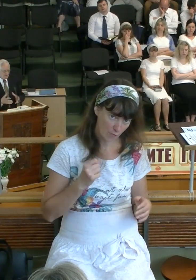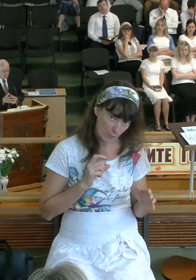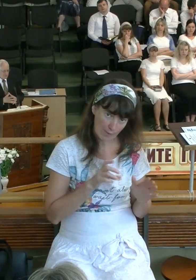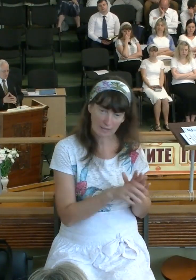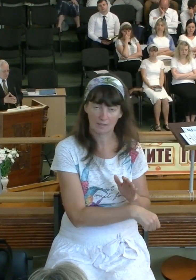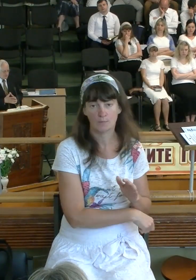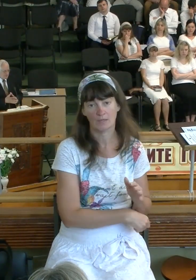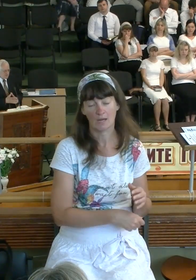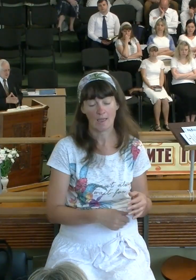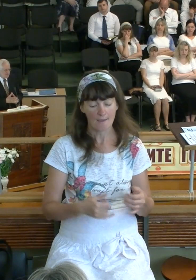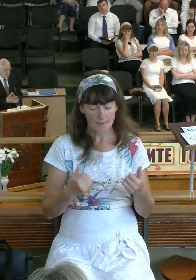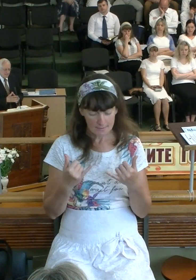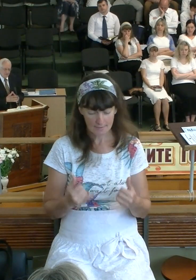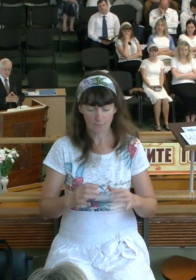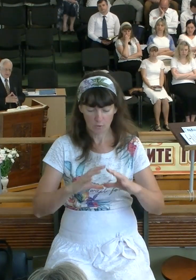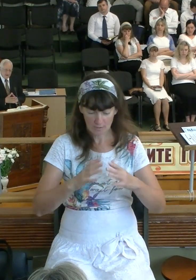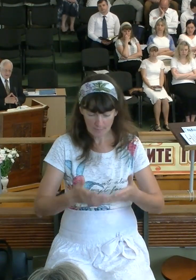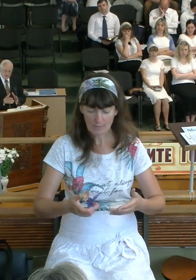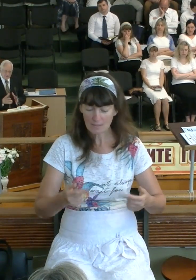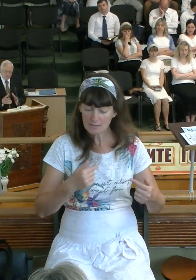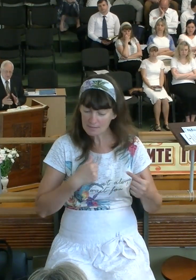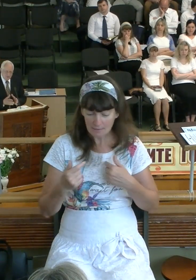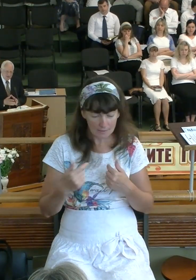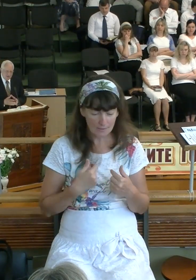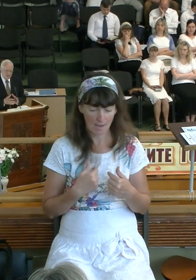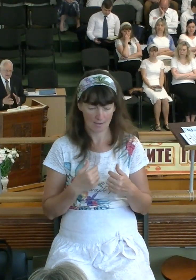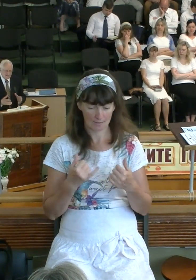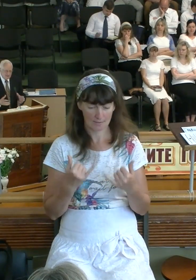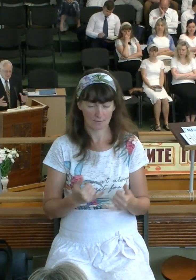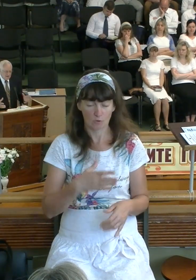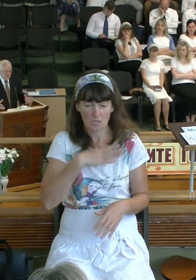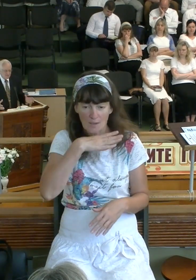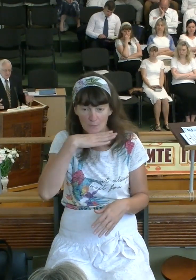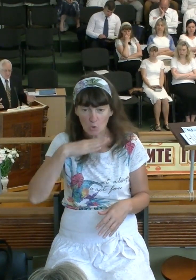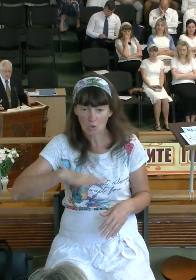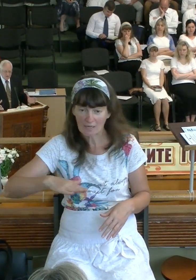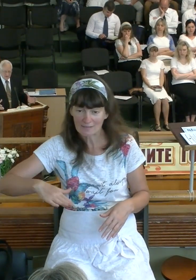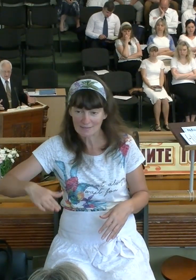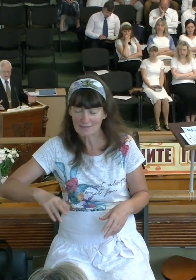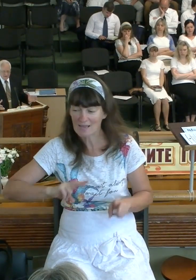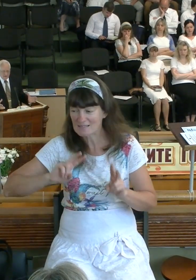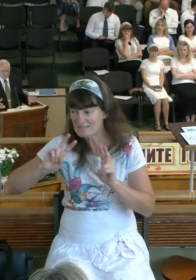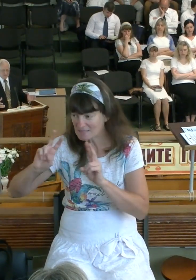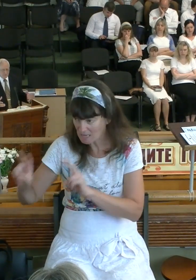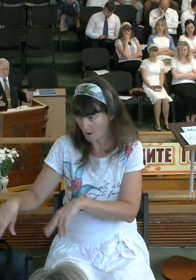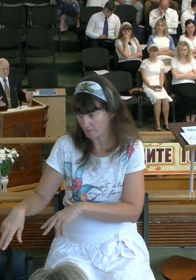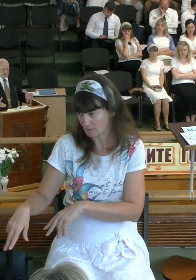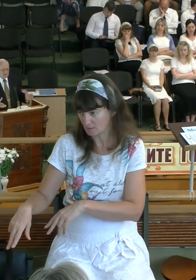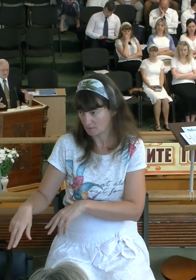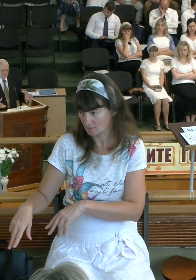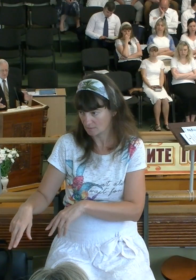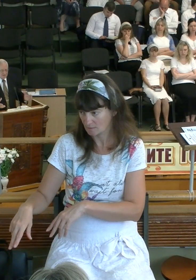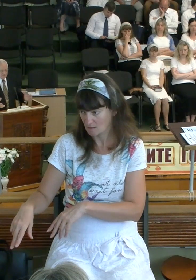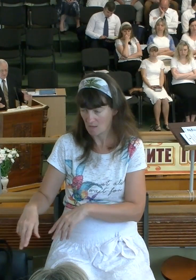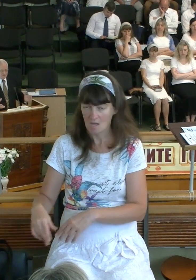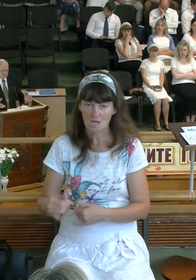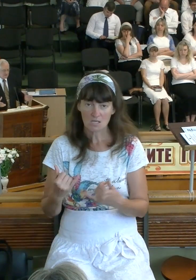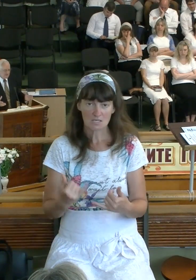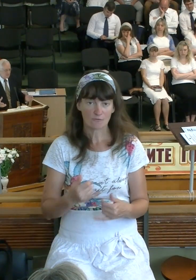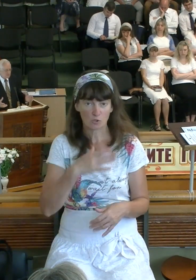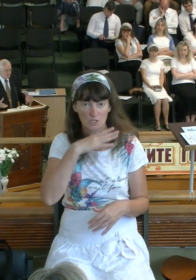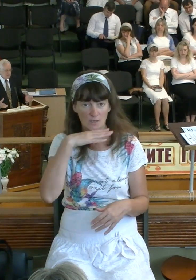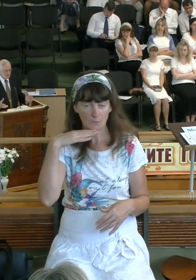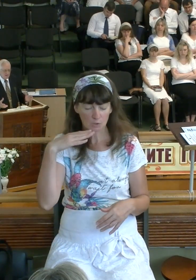страдает. Потому сегодня в мире так много детей брошенных. Потому в мире так сегодня